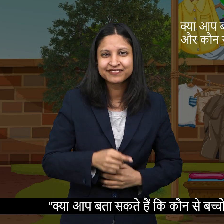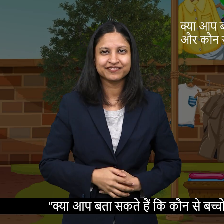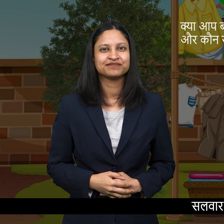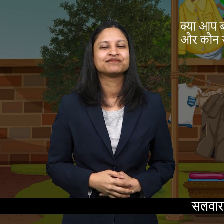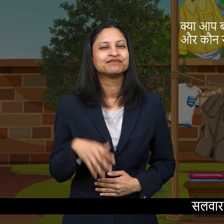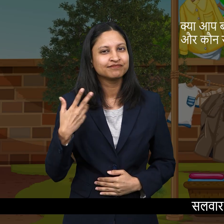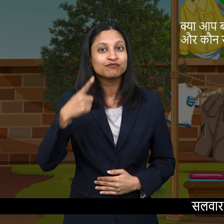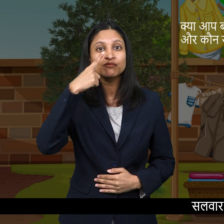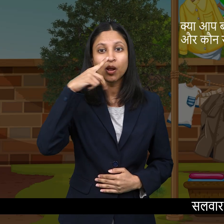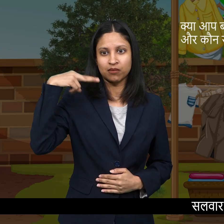सलवार कमीज